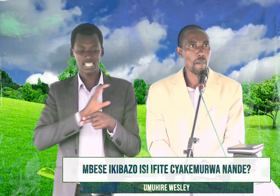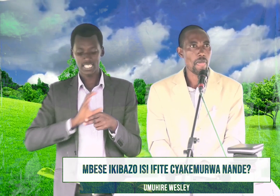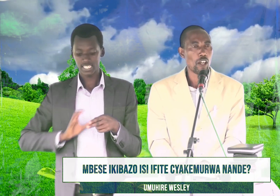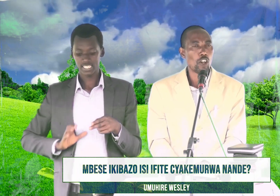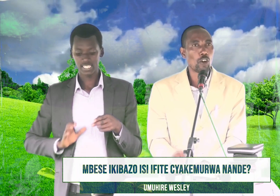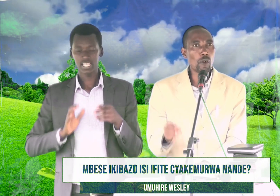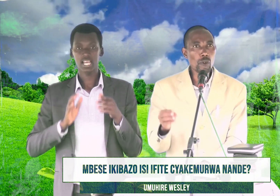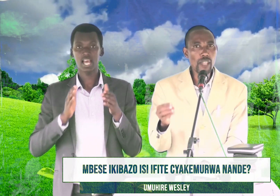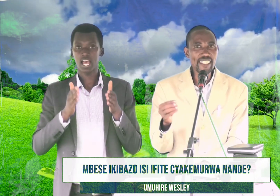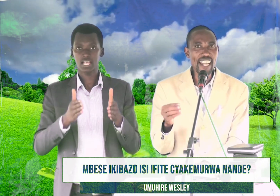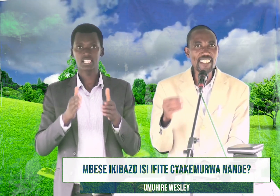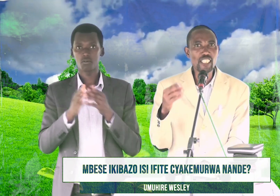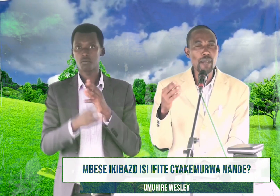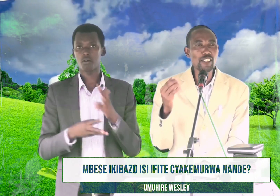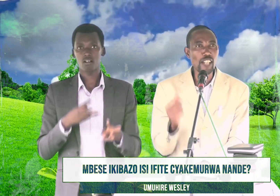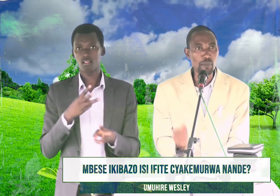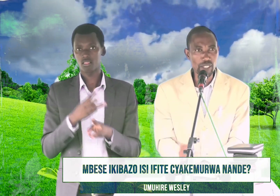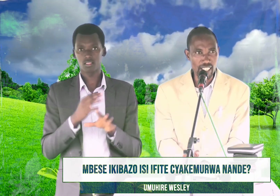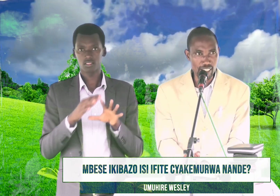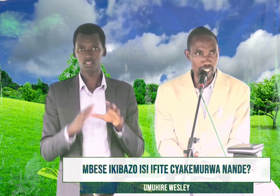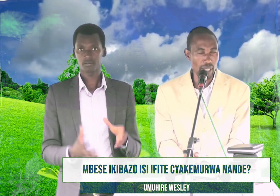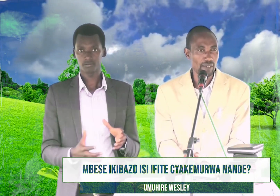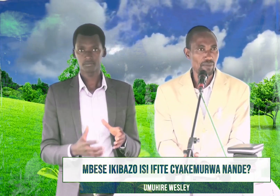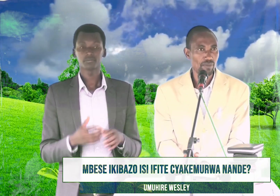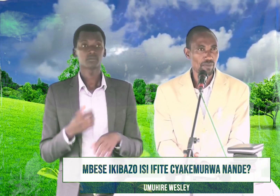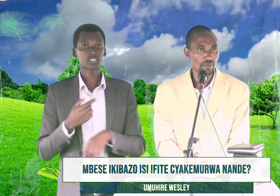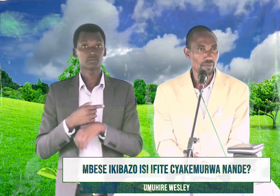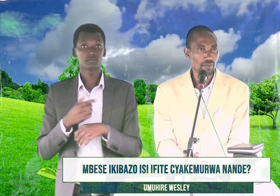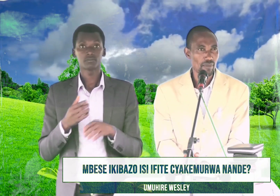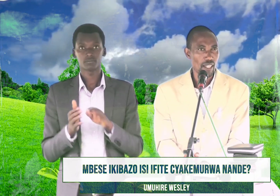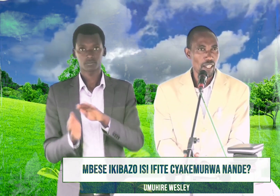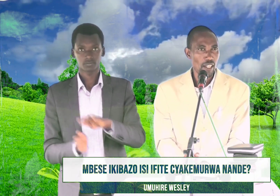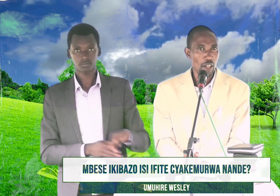yashize umuntu yagiranye ikibazo na mugenzi we